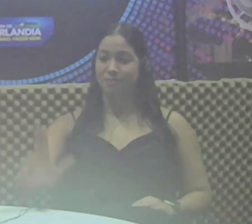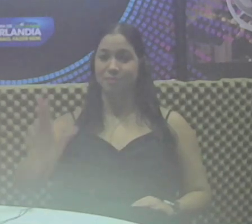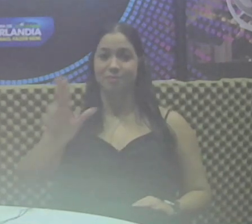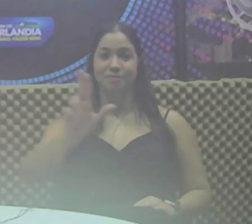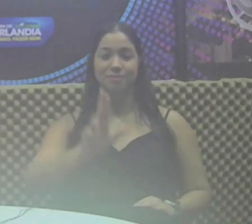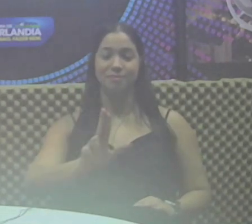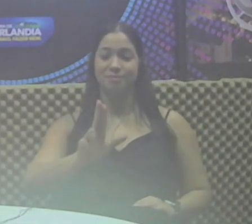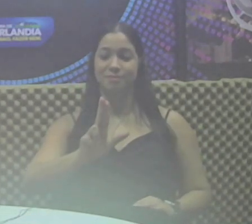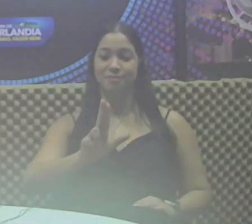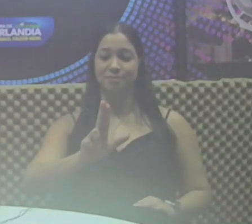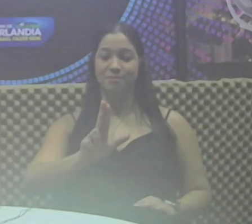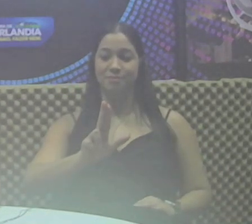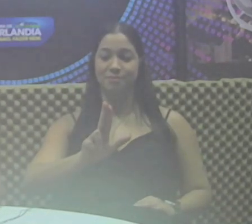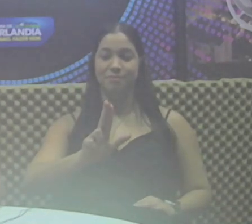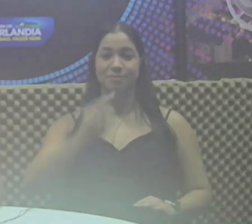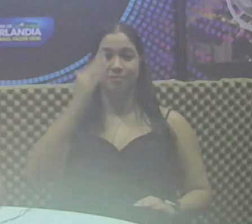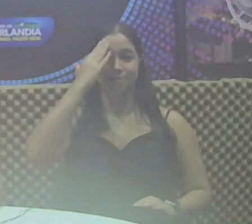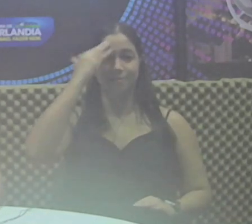Uberlândia,